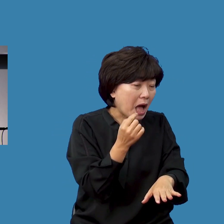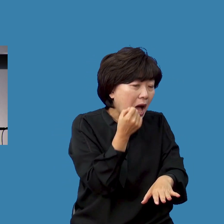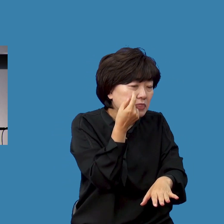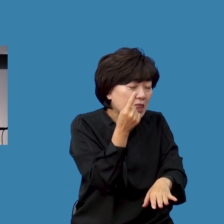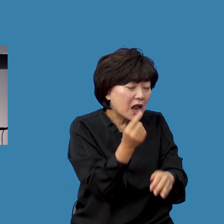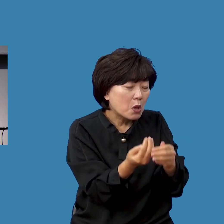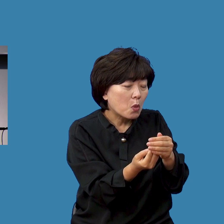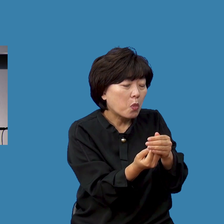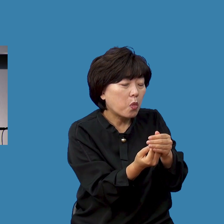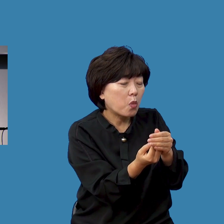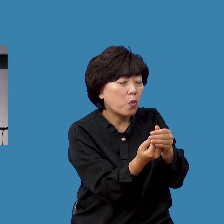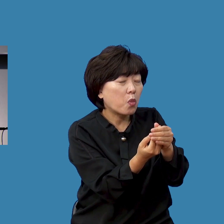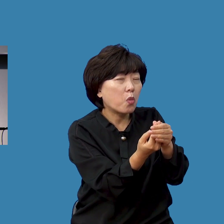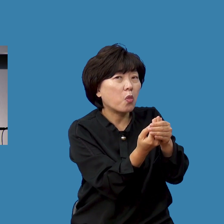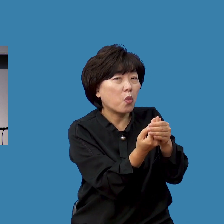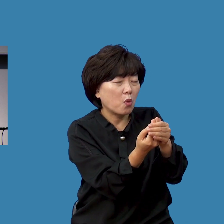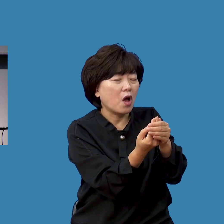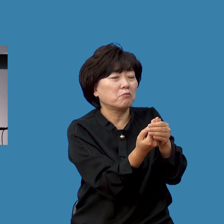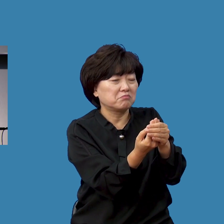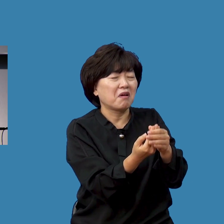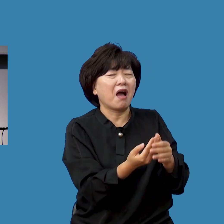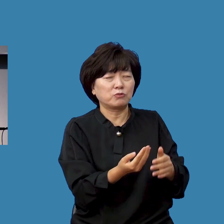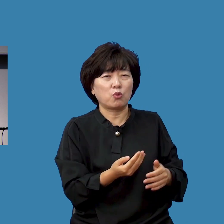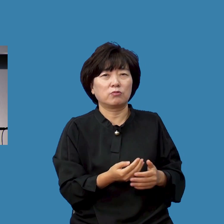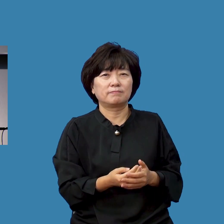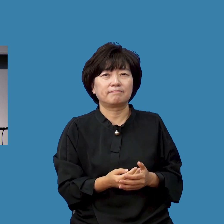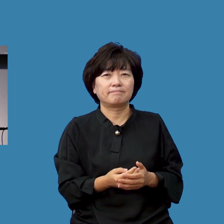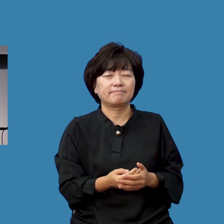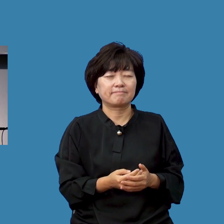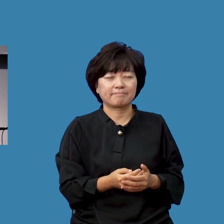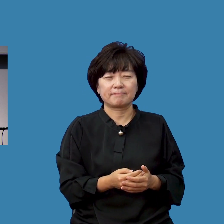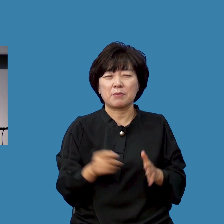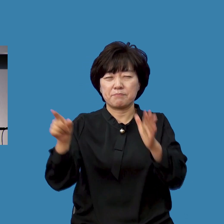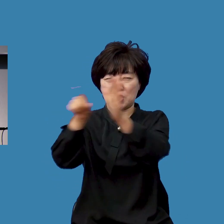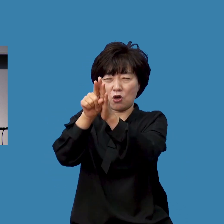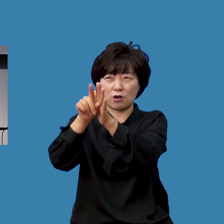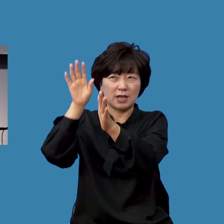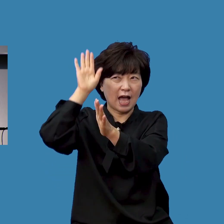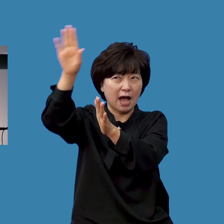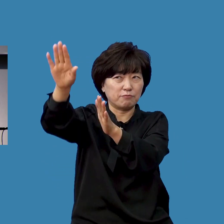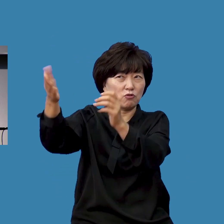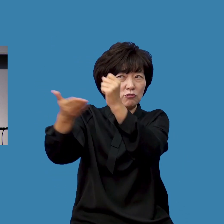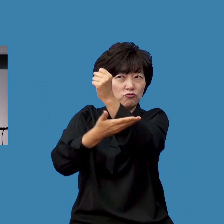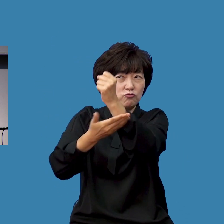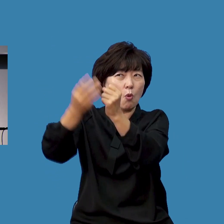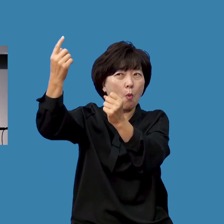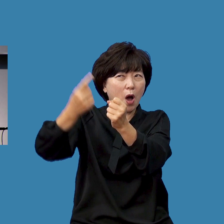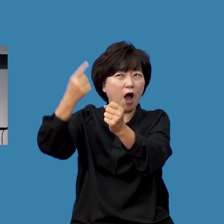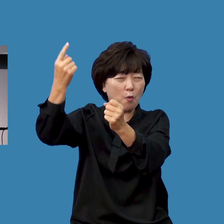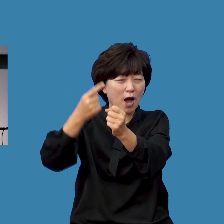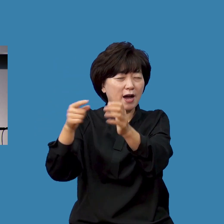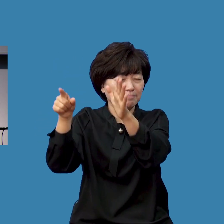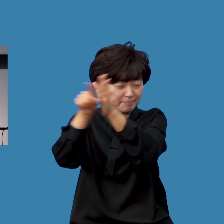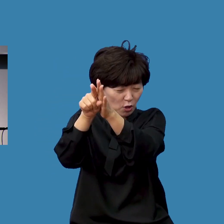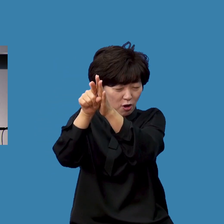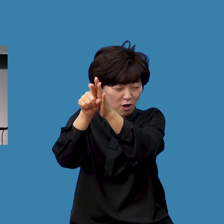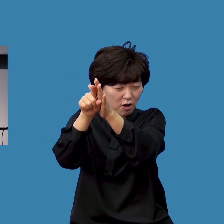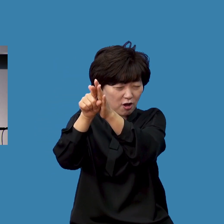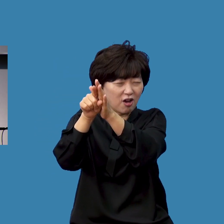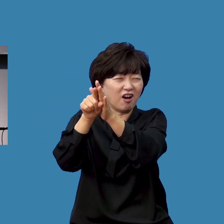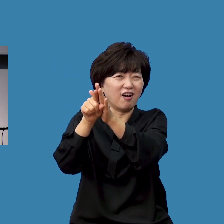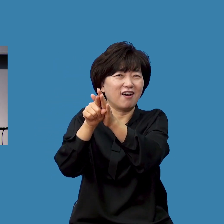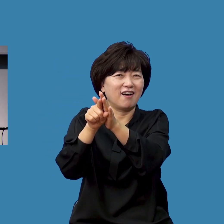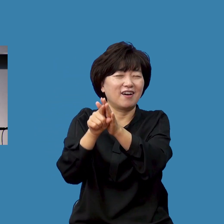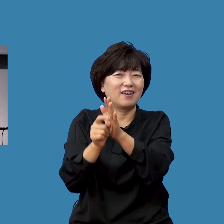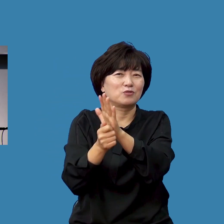나니까 조그만 거 나오는 것 같아. 그럼에도 불구하고 인내해서 가을에 추수할 때까지 기다리는 것은 뭐냐면